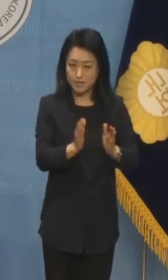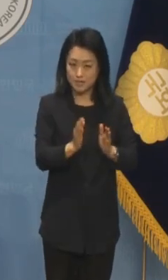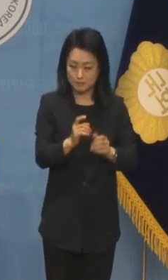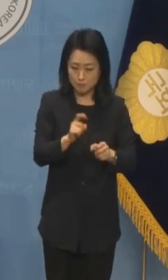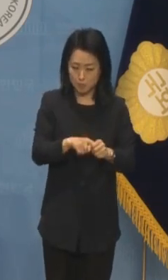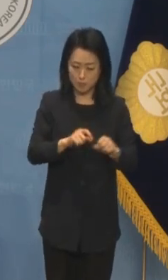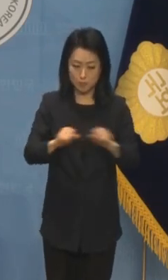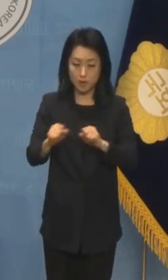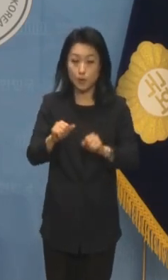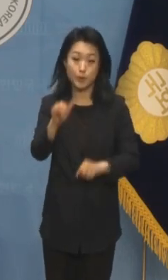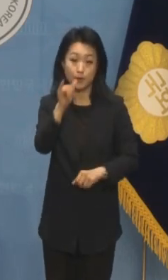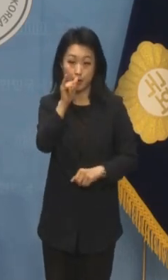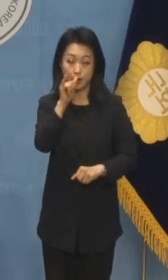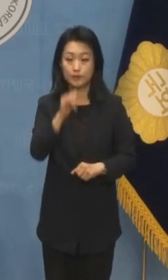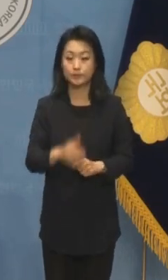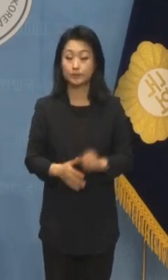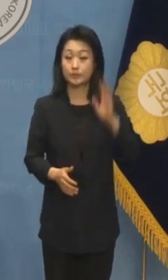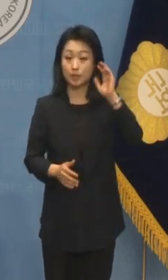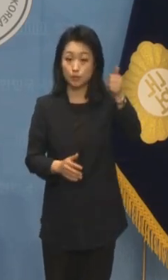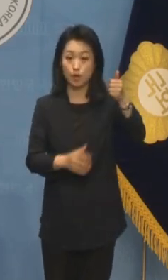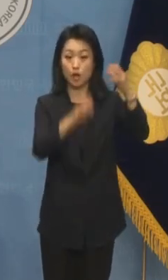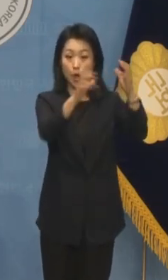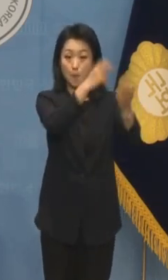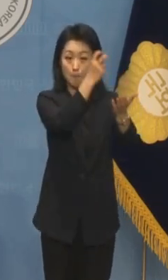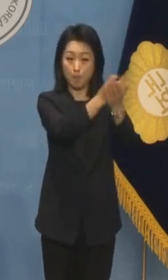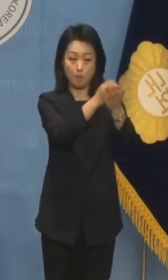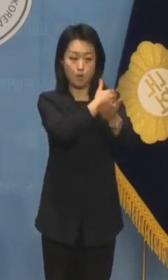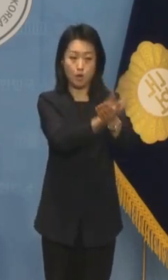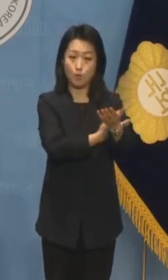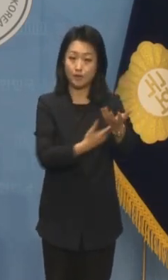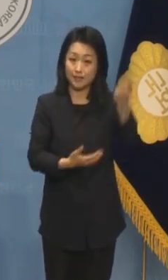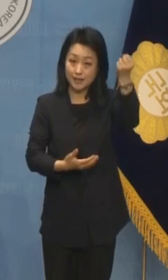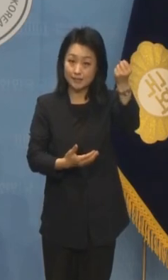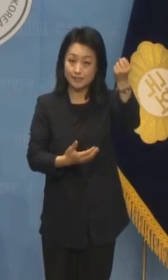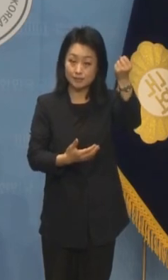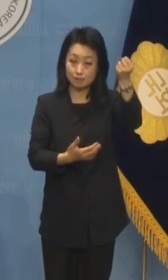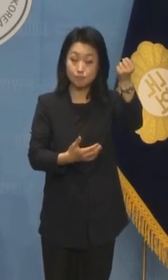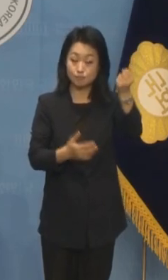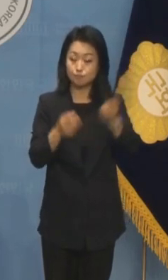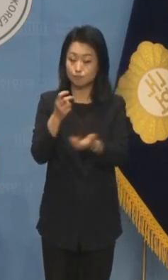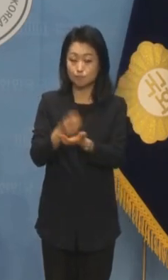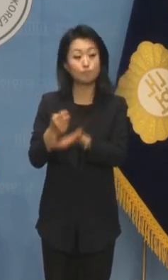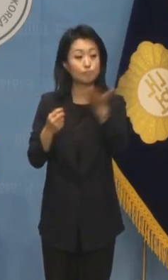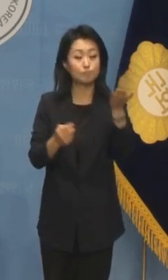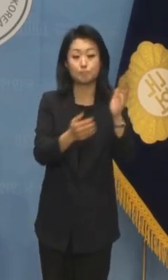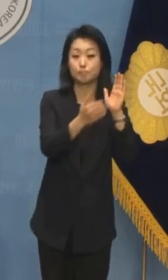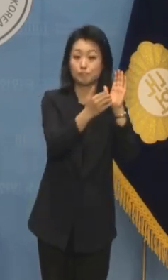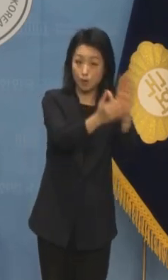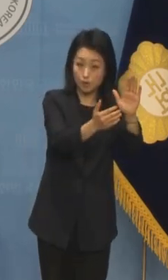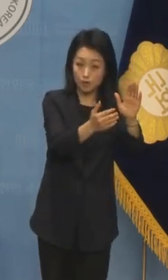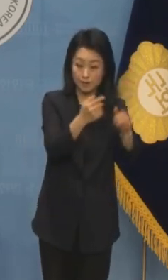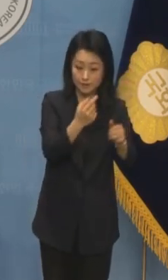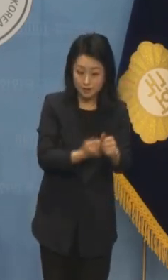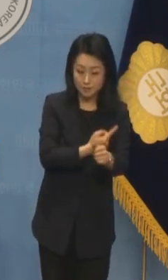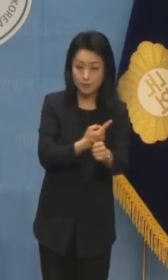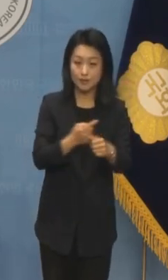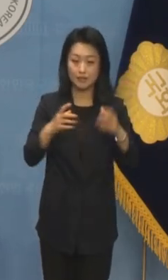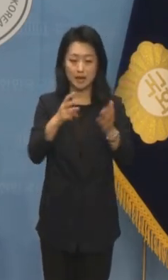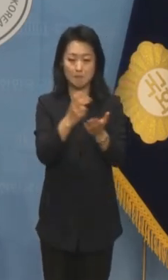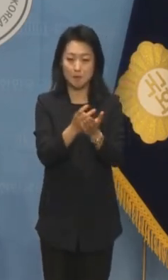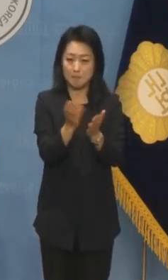있습니다. 대통령이 헌법상 고유 권한인 제2요구권을 행사했다는 이유만으로